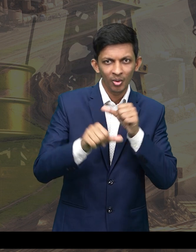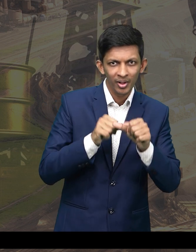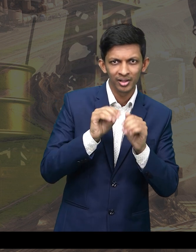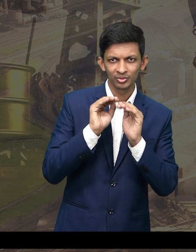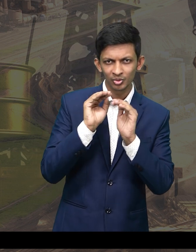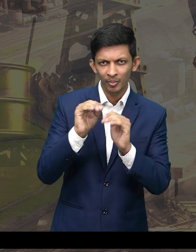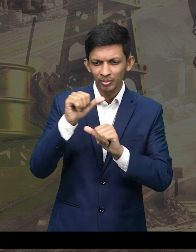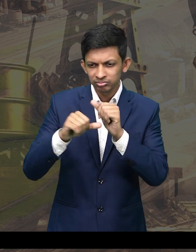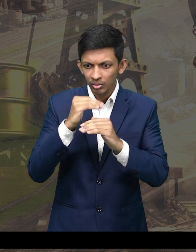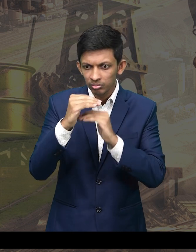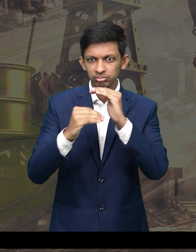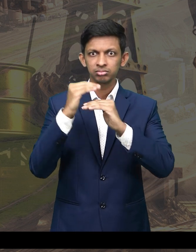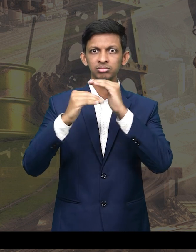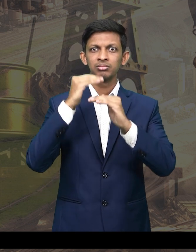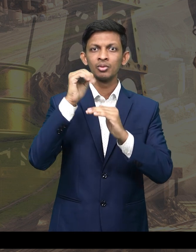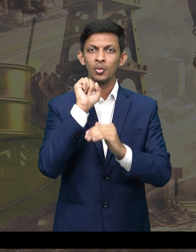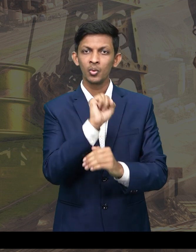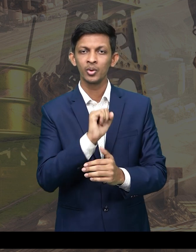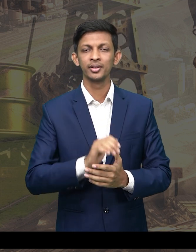स्थायी विकास।